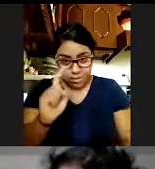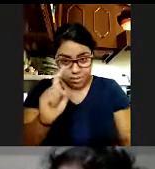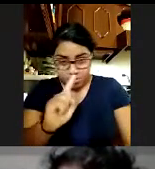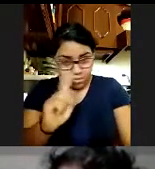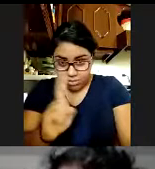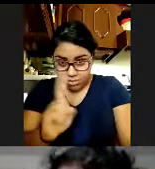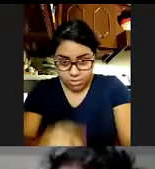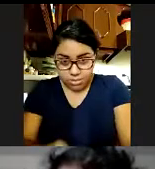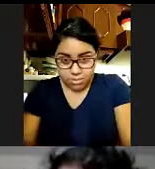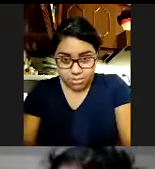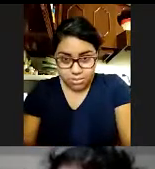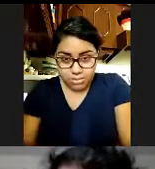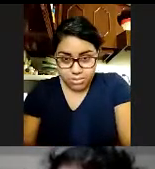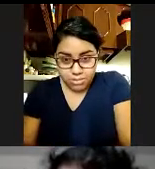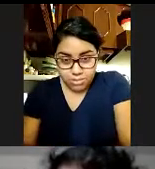no.